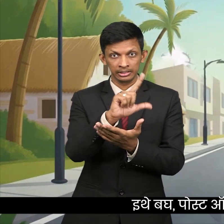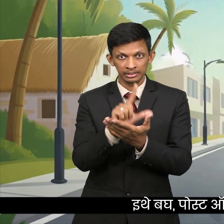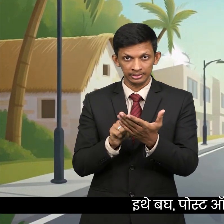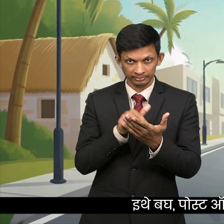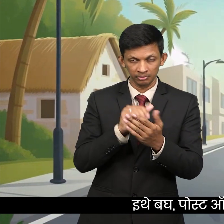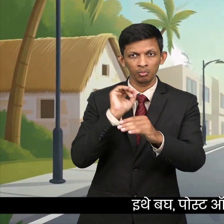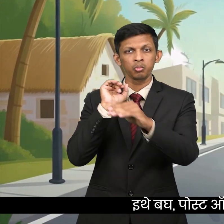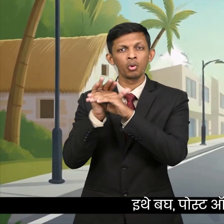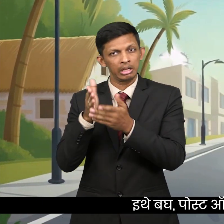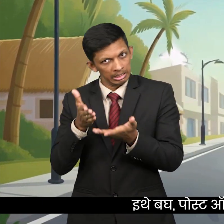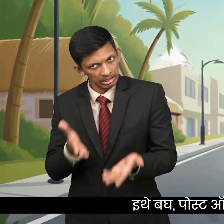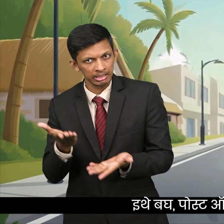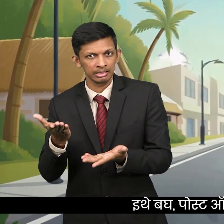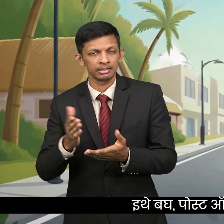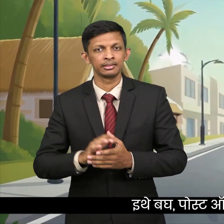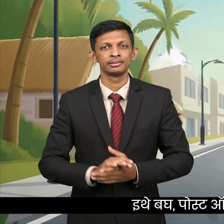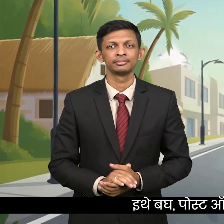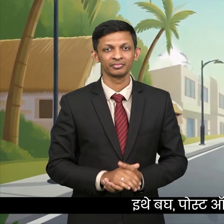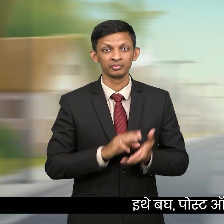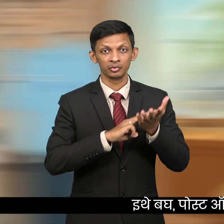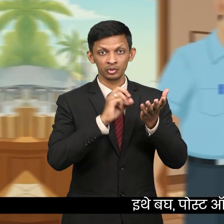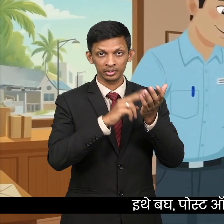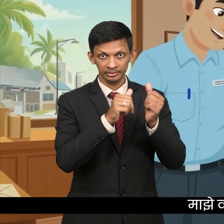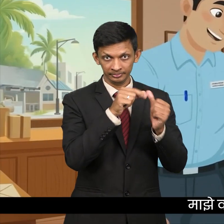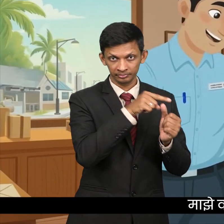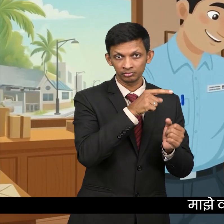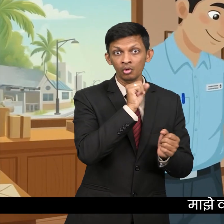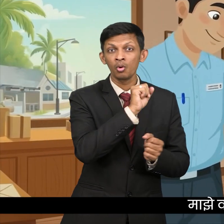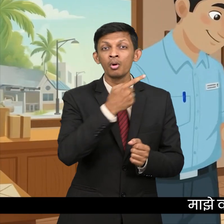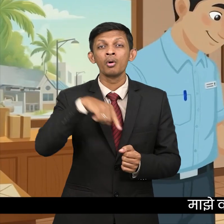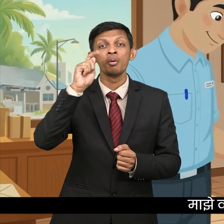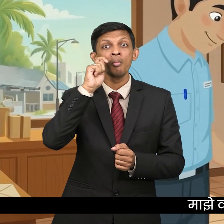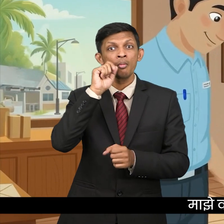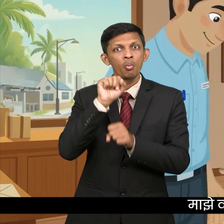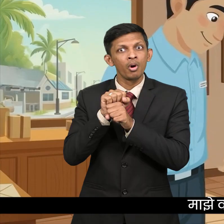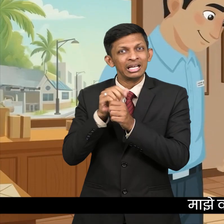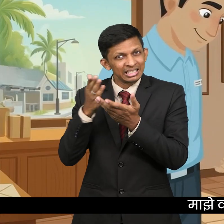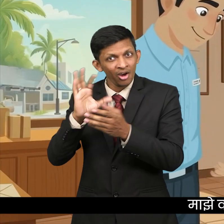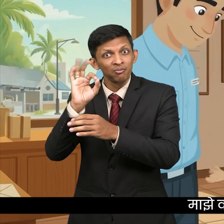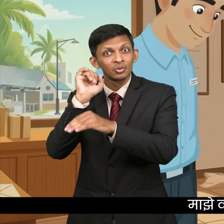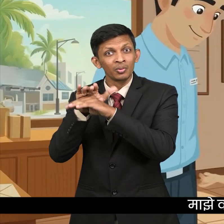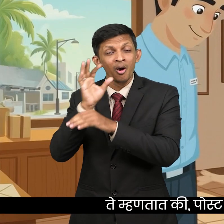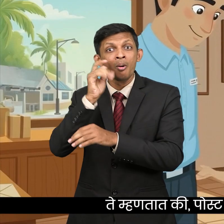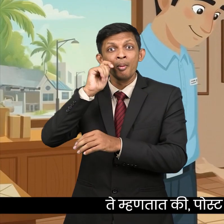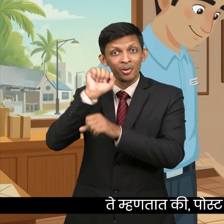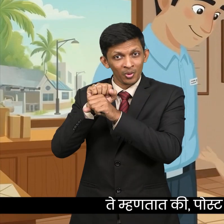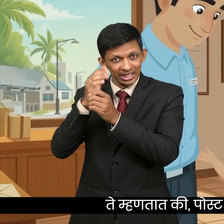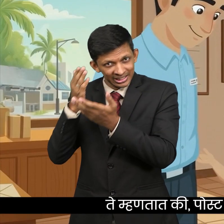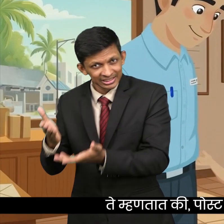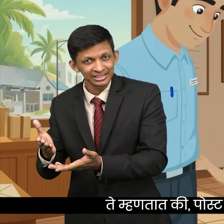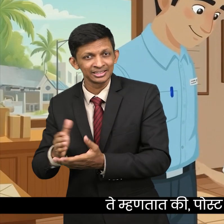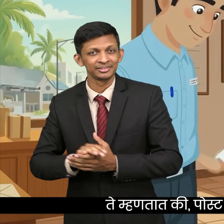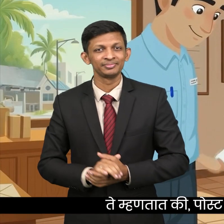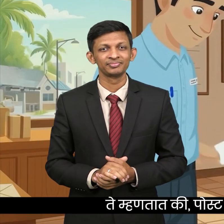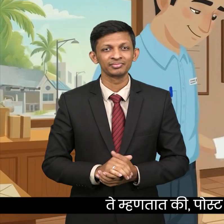ऑफिस. पत्रे येथून पाठवली जातात. माझे वडील इथे काम करतात. ते